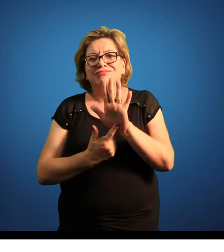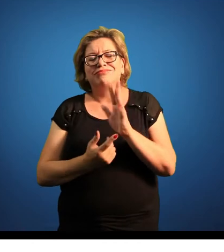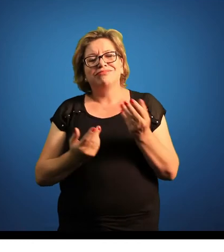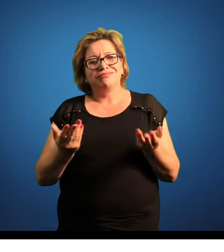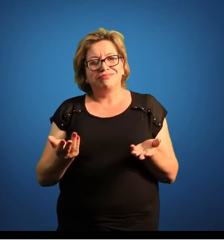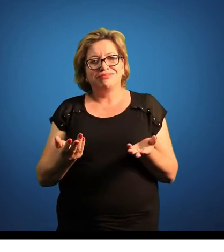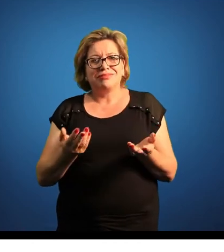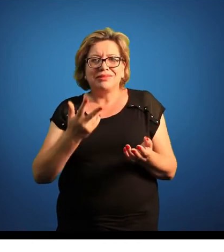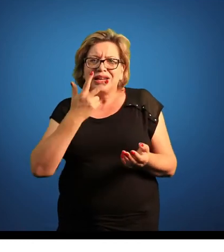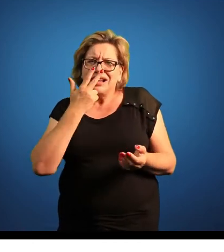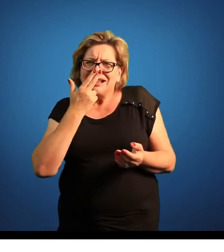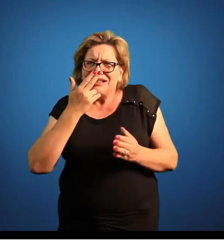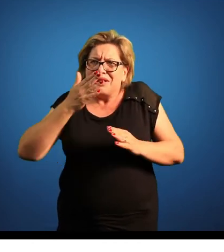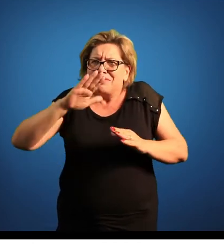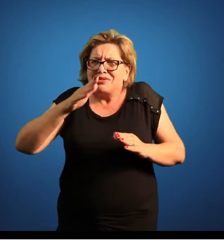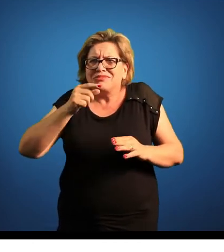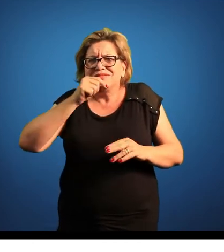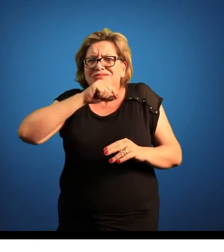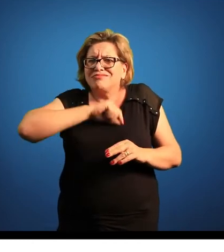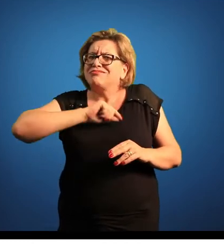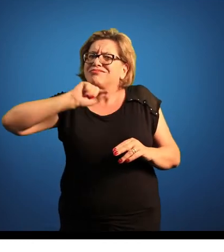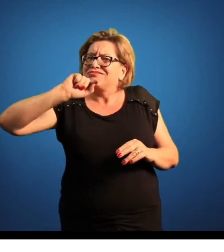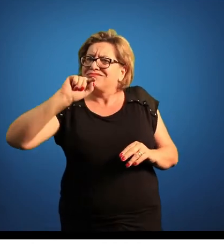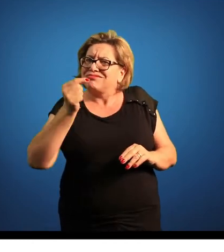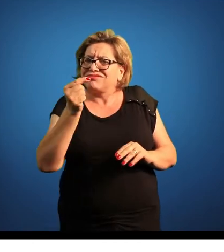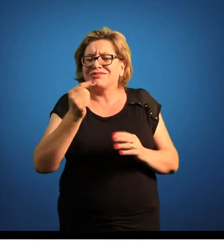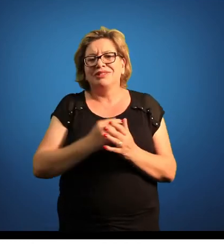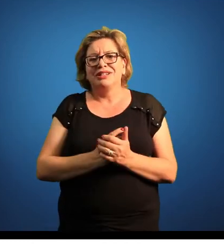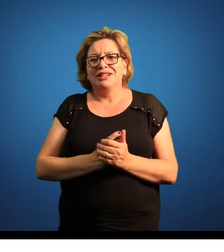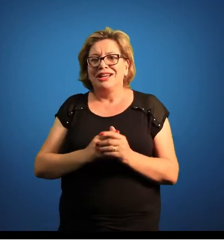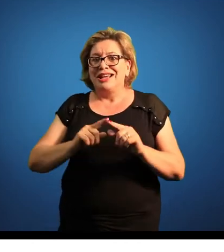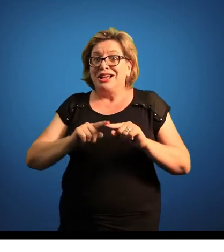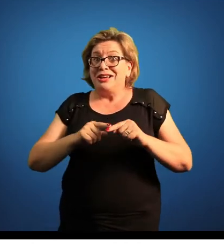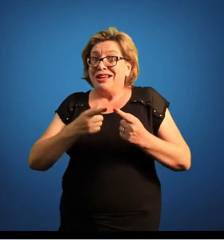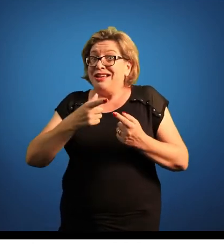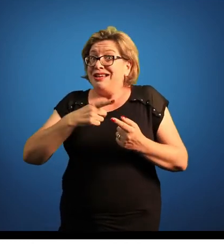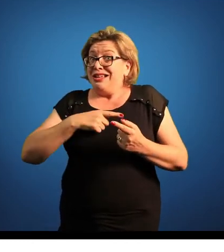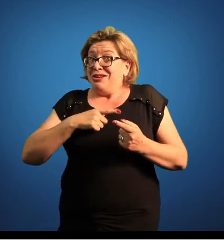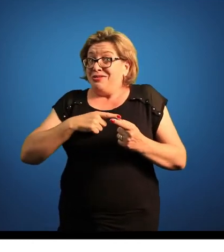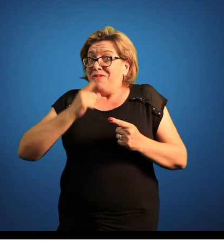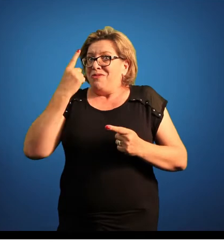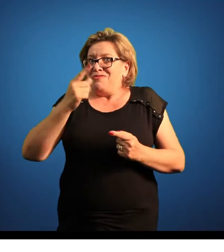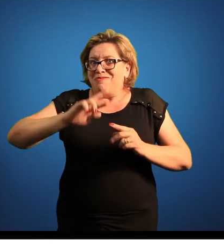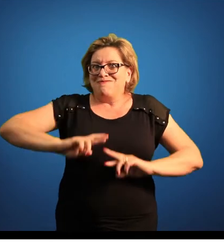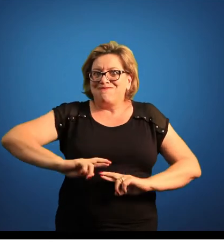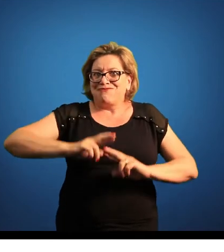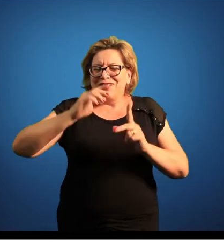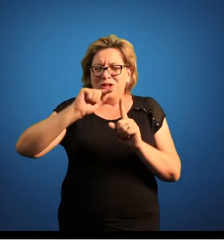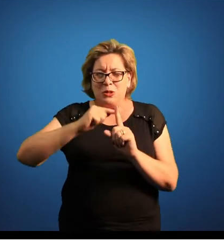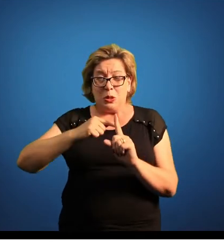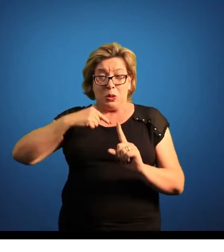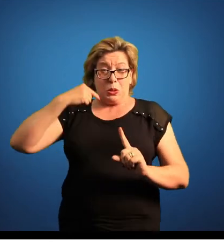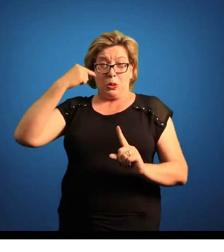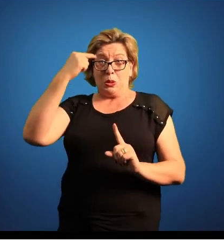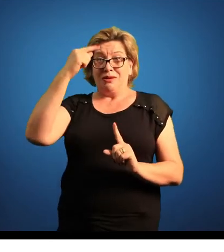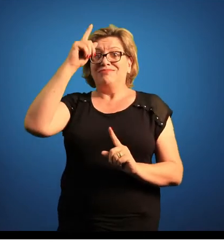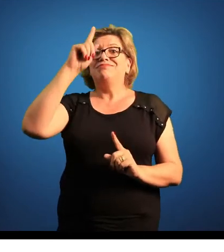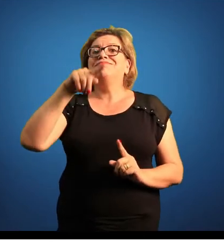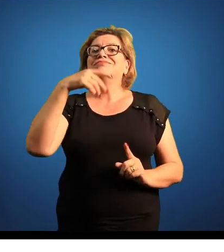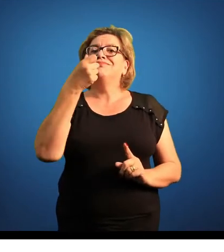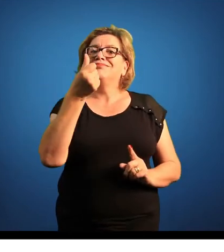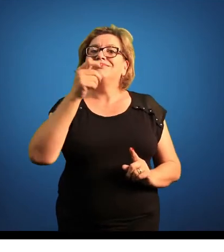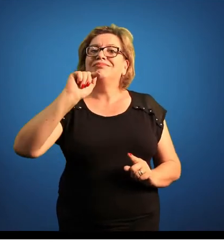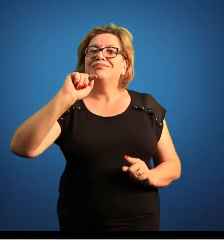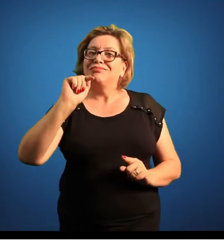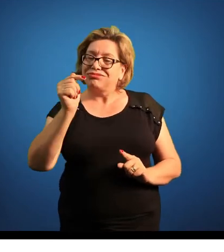Ó, esse pessoal ganha em torno de R$ 1.000. Mas nós temos um valor um pouquinho discrepante, que é o 6.000.